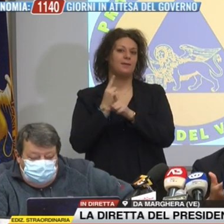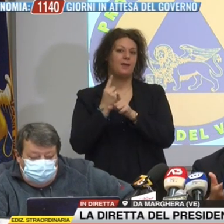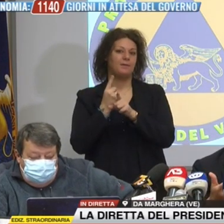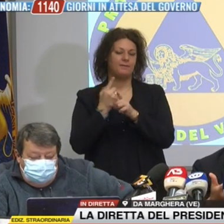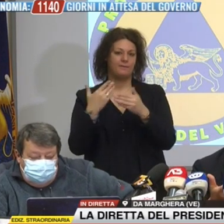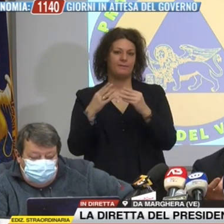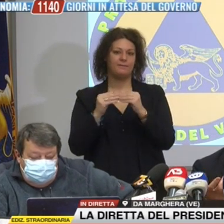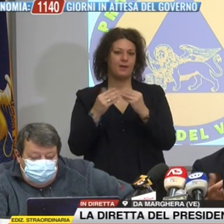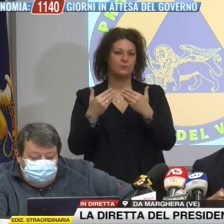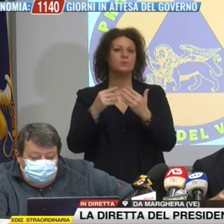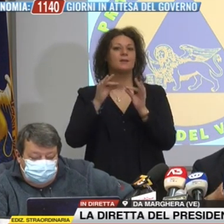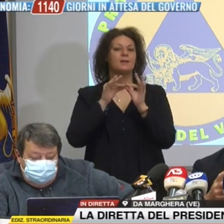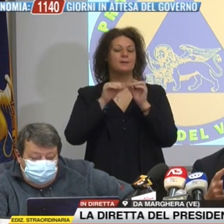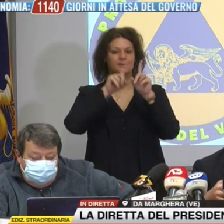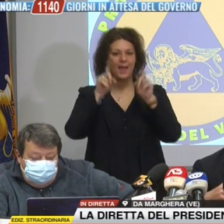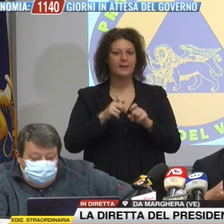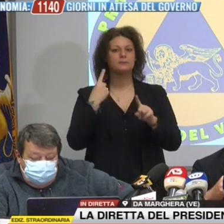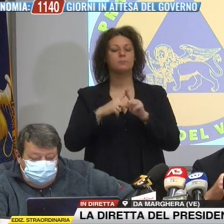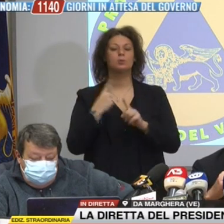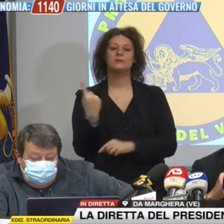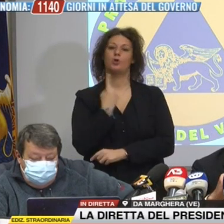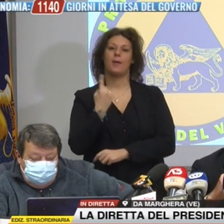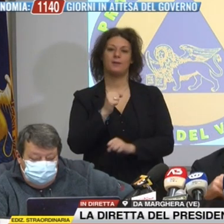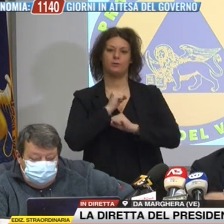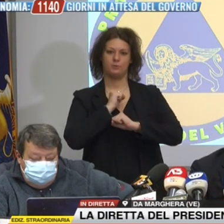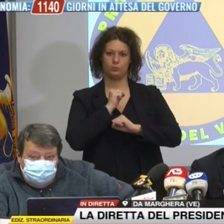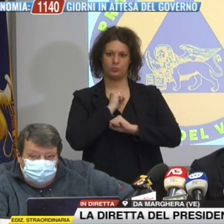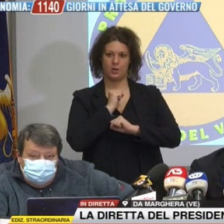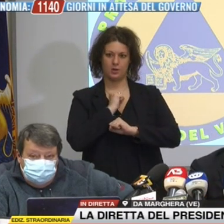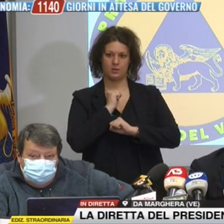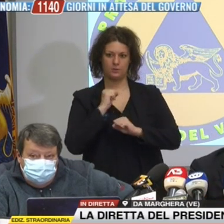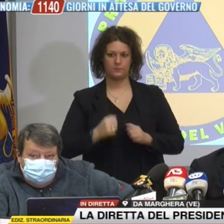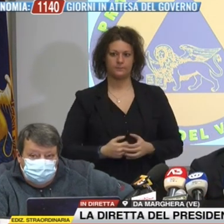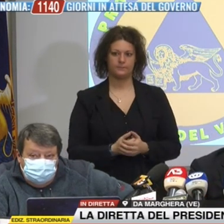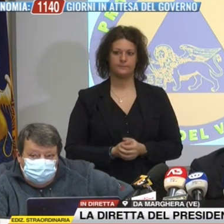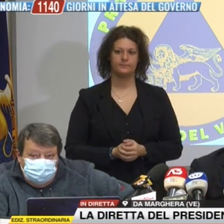e alla quarantena, certo, all'isolamento fiduciario.